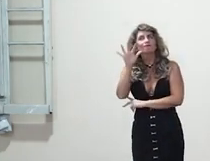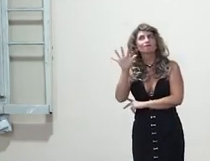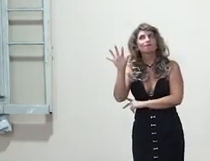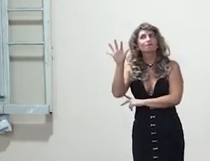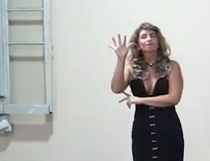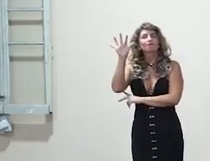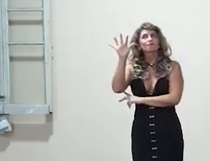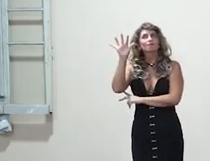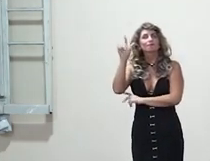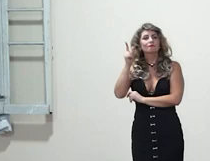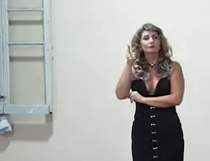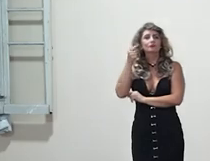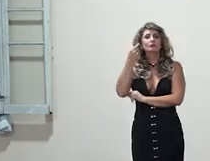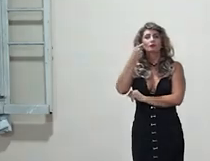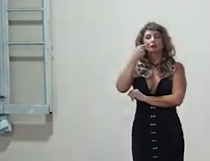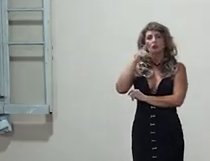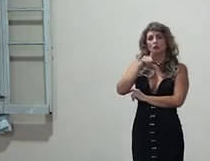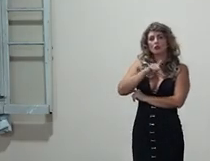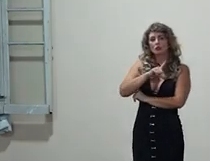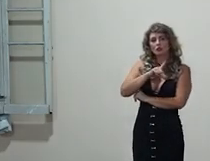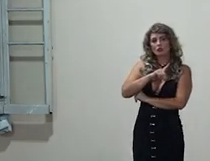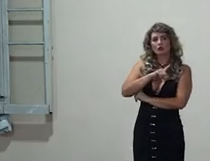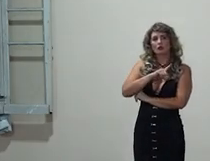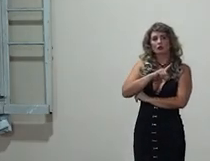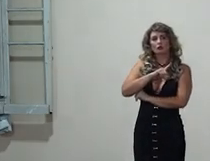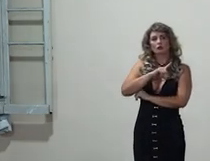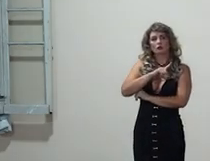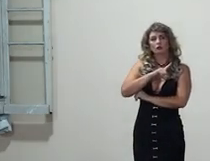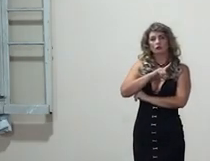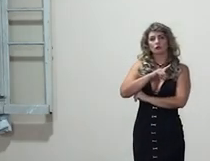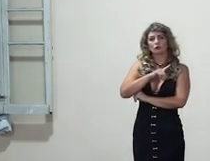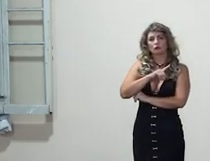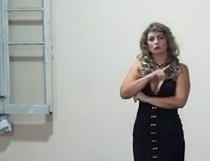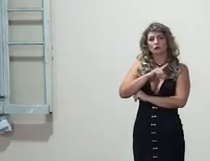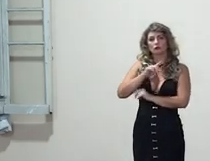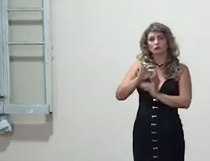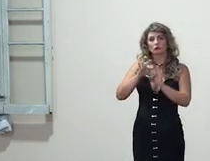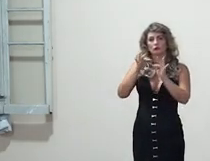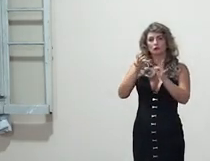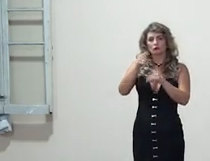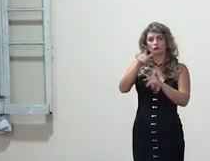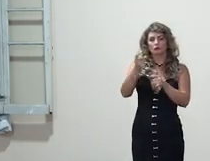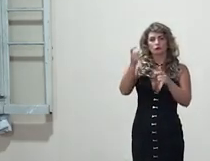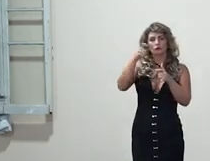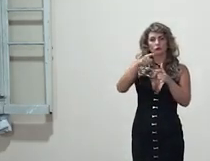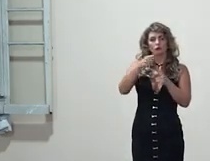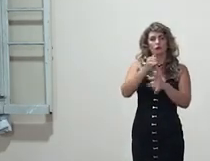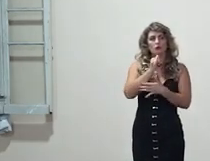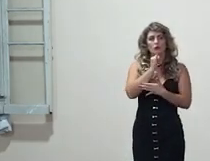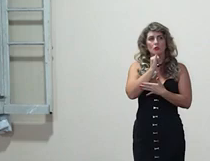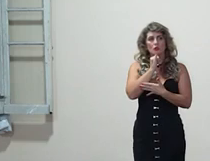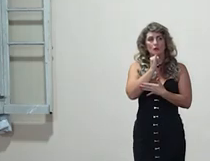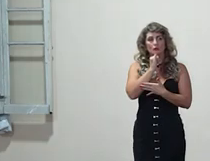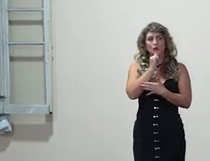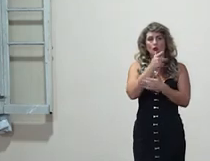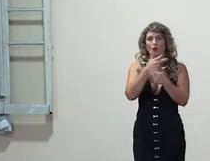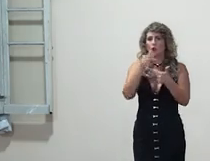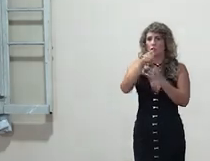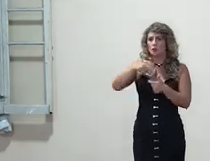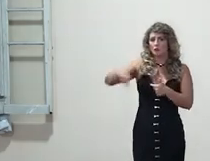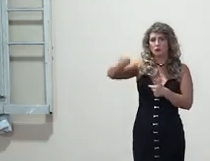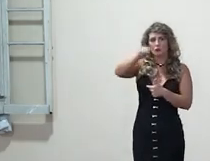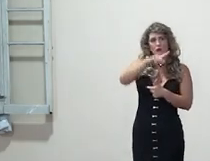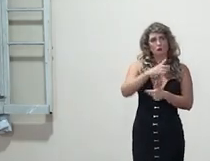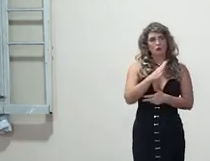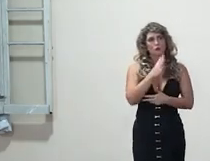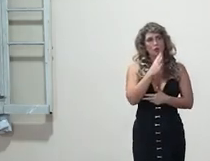né? De você pegar algo. Só fechando, depois eu volto aqui a palavra. Por exemplo, alguém de vocês